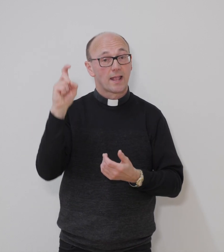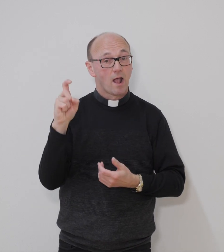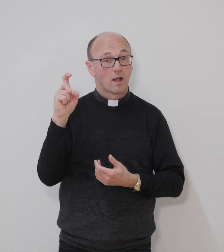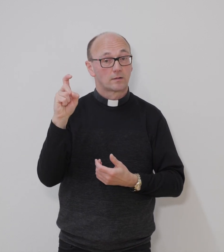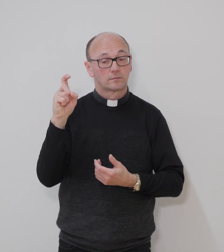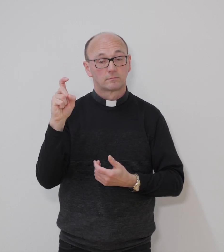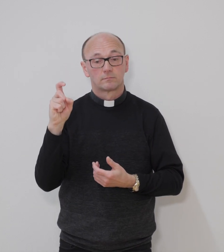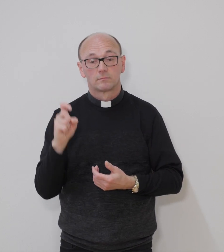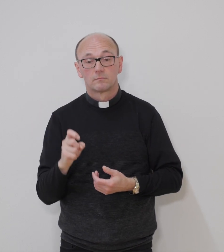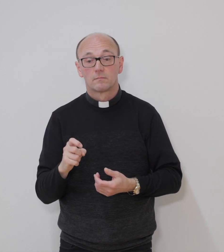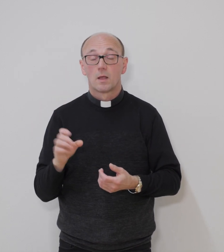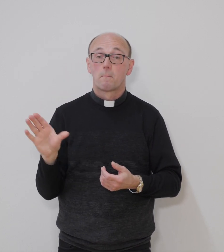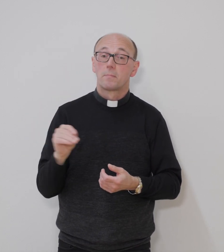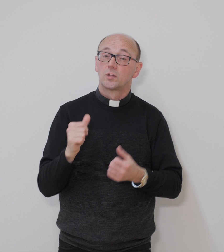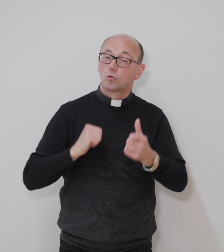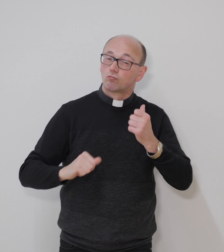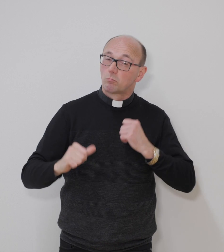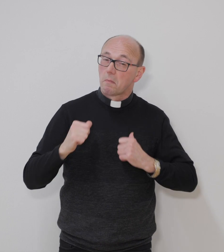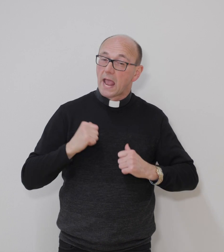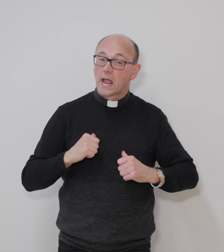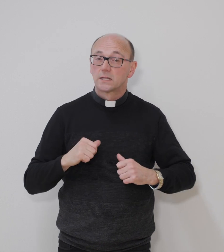hochheilig Kreuze,